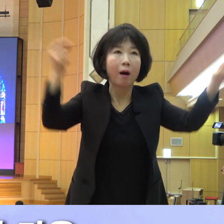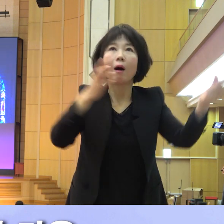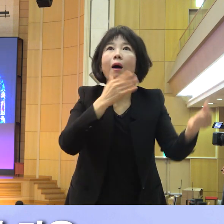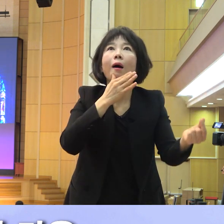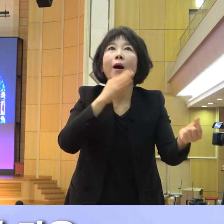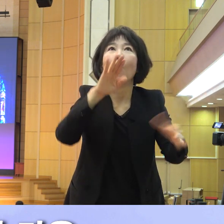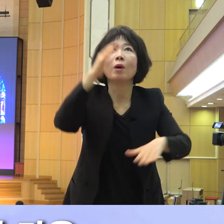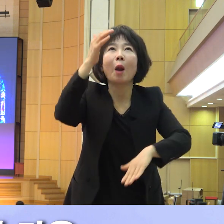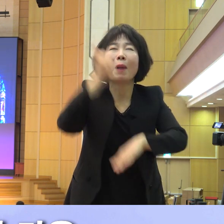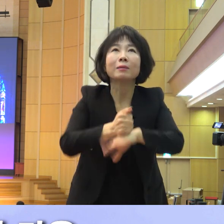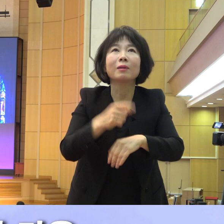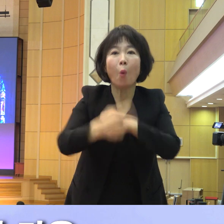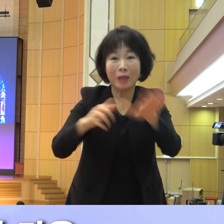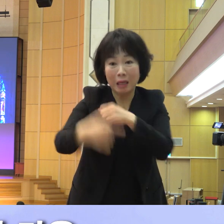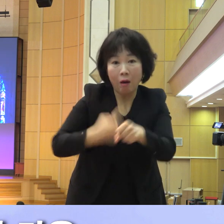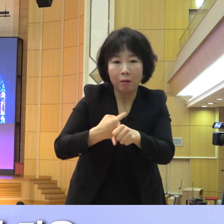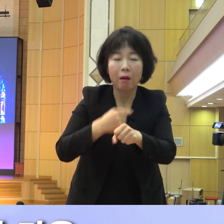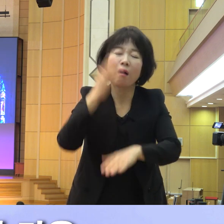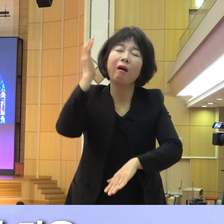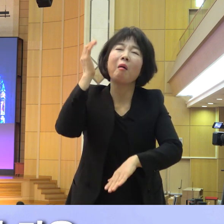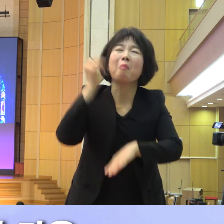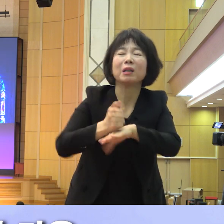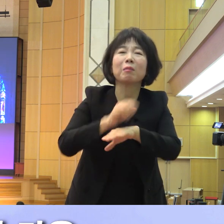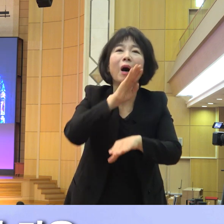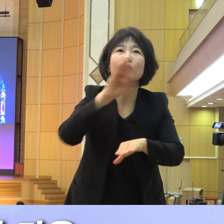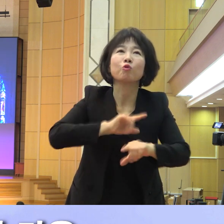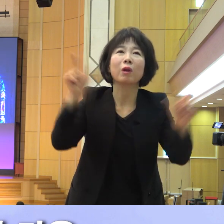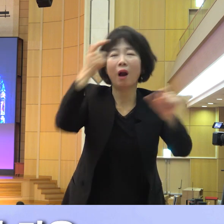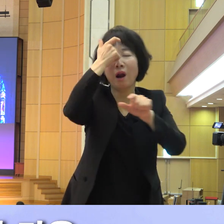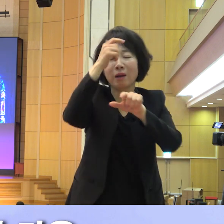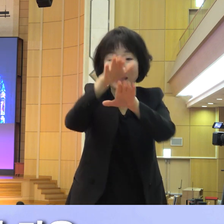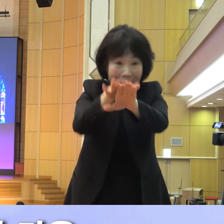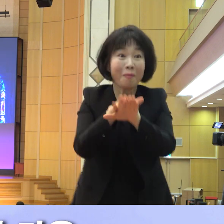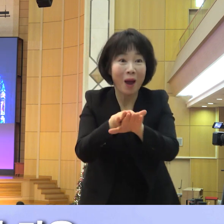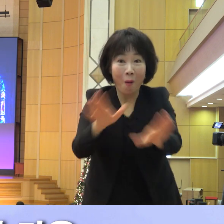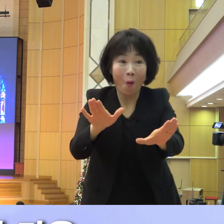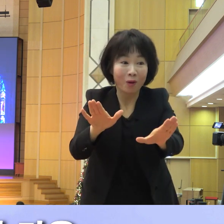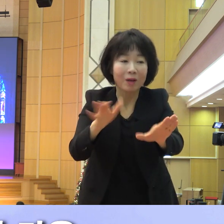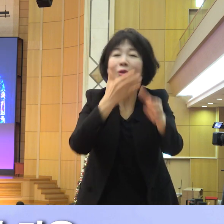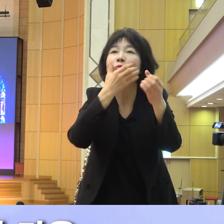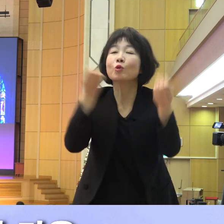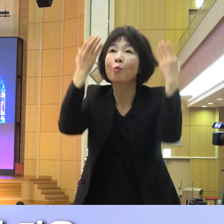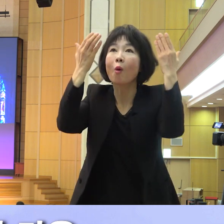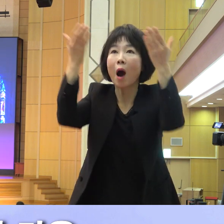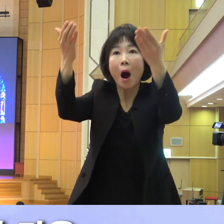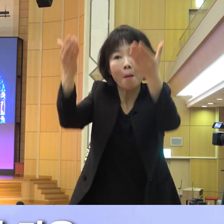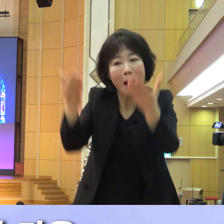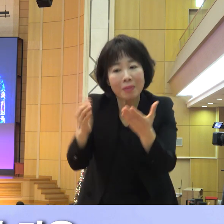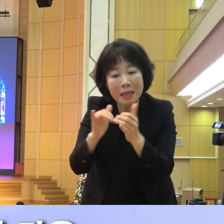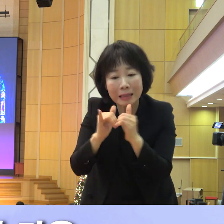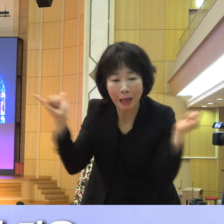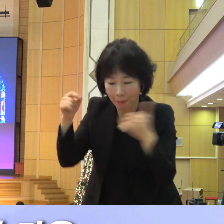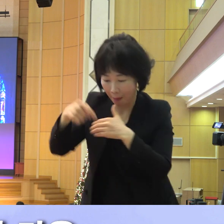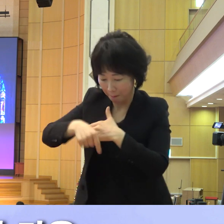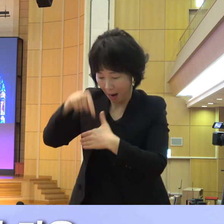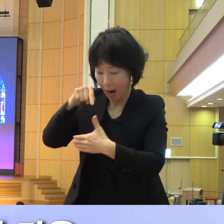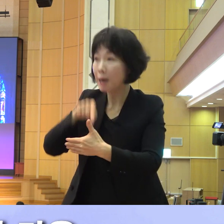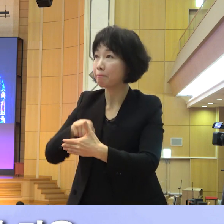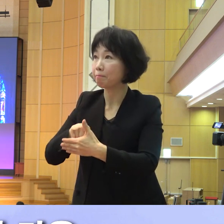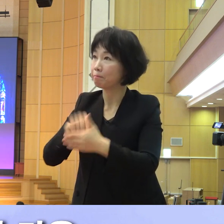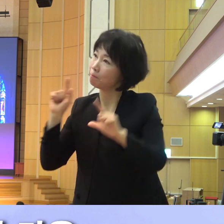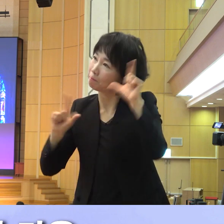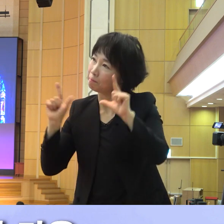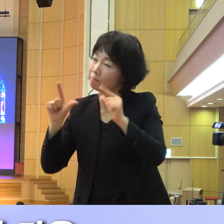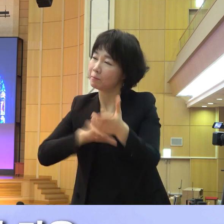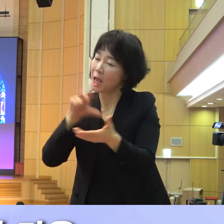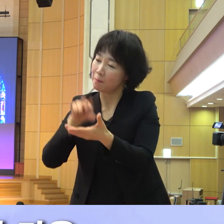마지막 날 마지막 주일 예배를 축복받는 자의 마음이라고 하는 제목하에 은혜를